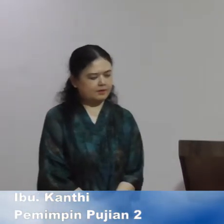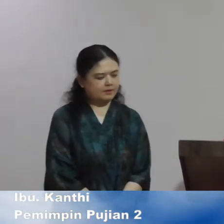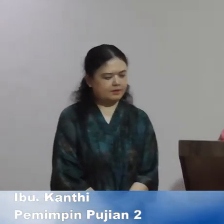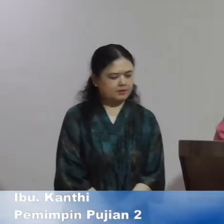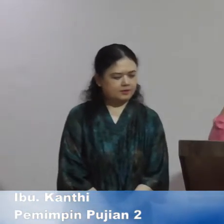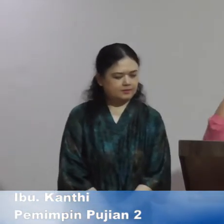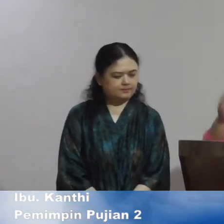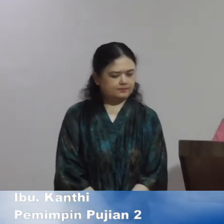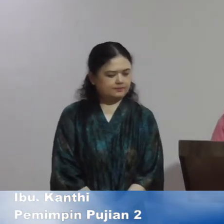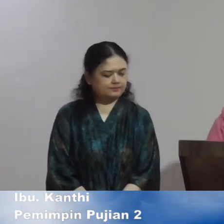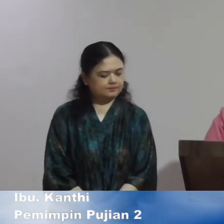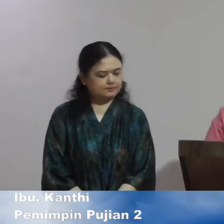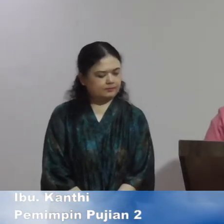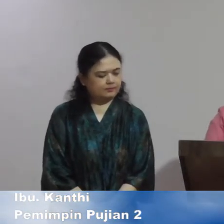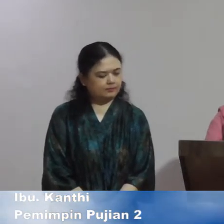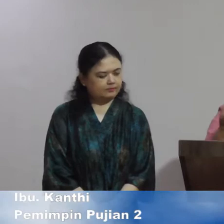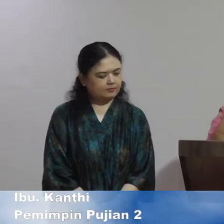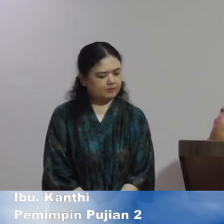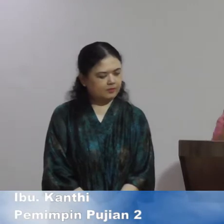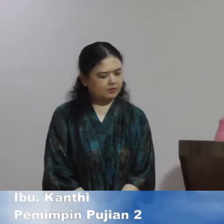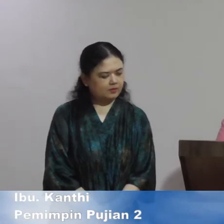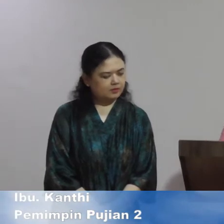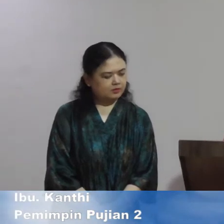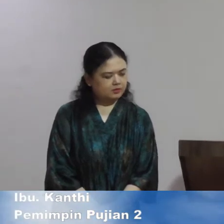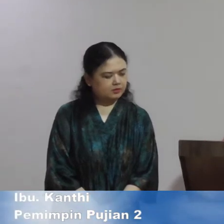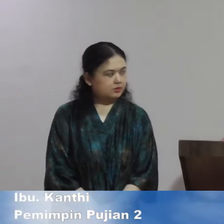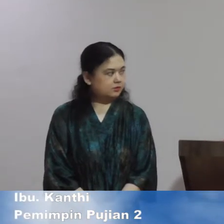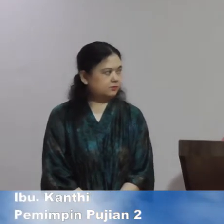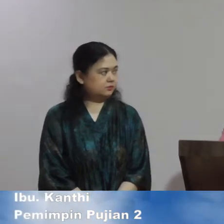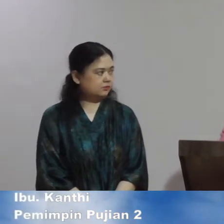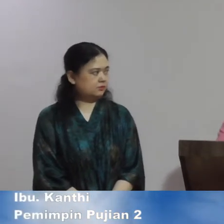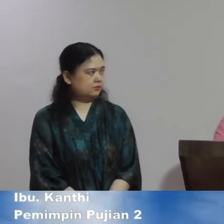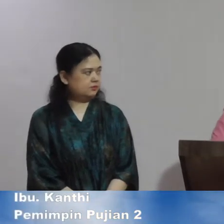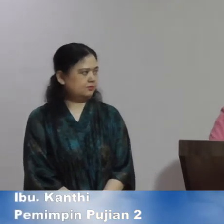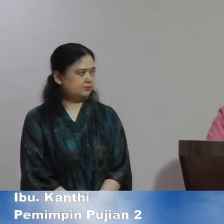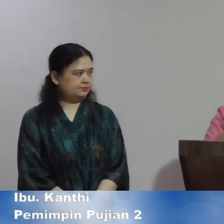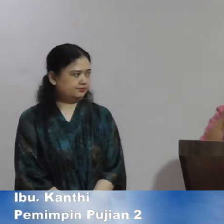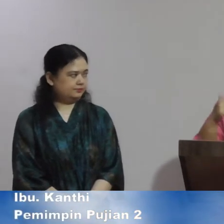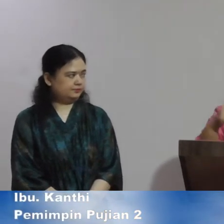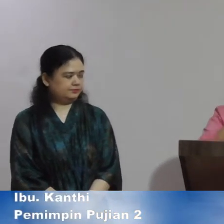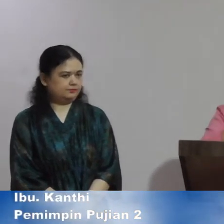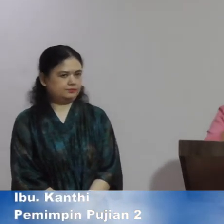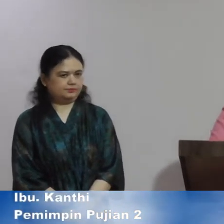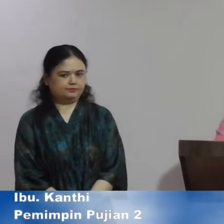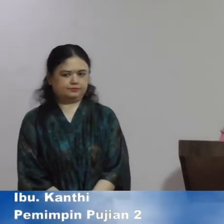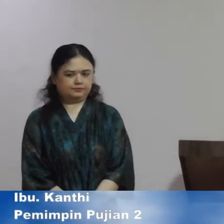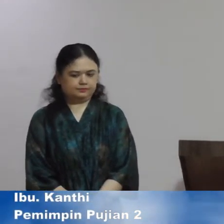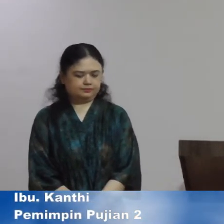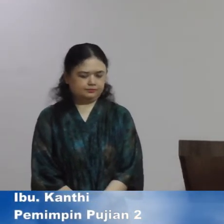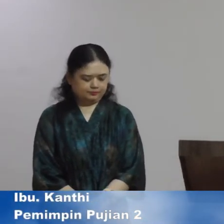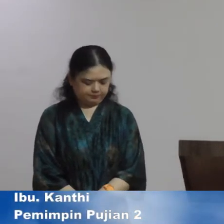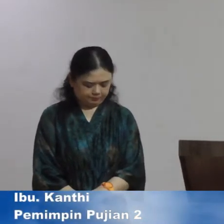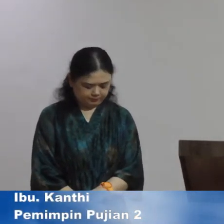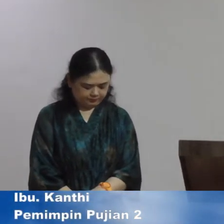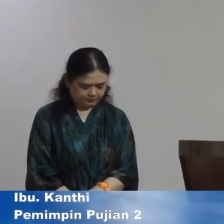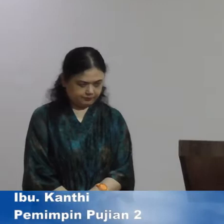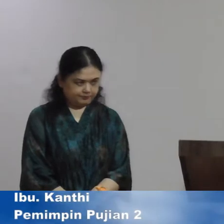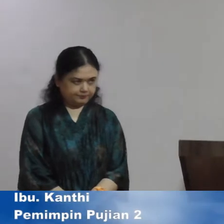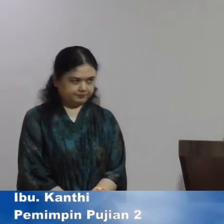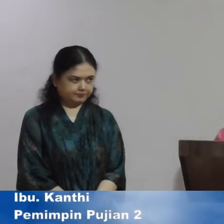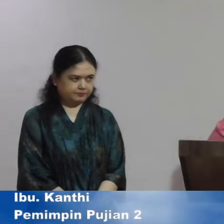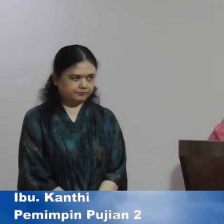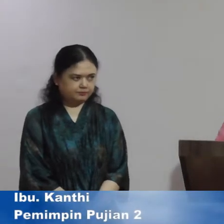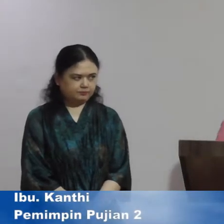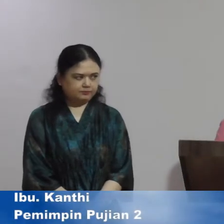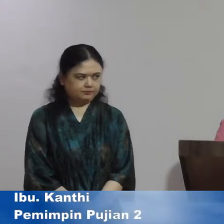mendengarkan kebenaran firman Tuhan, mari kita sama-sama siapkan hati kita.